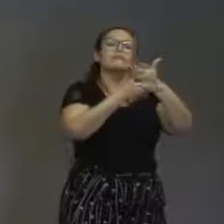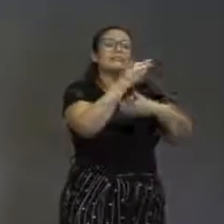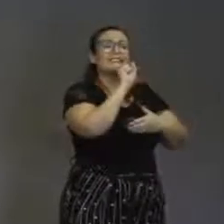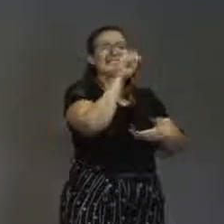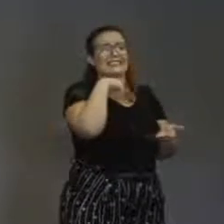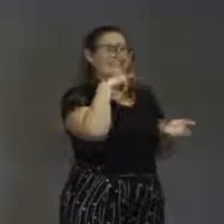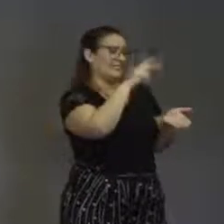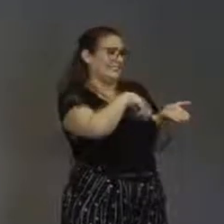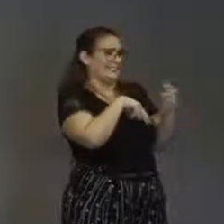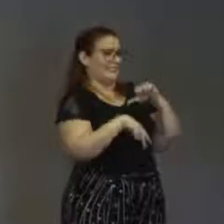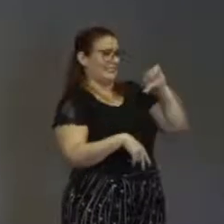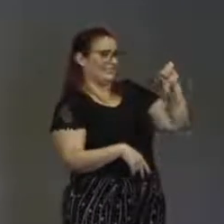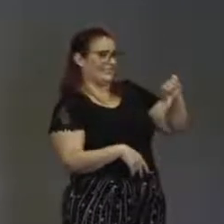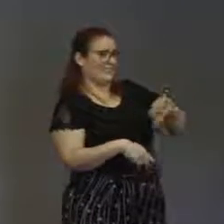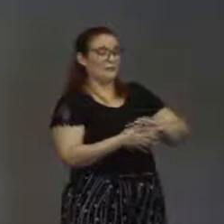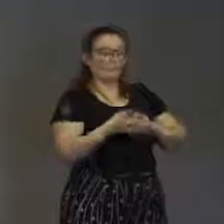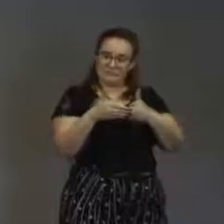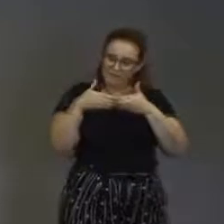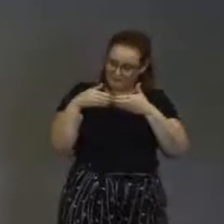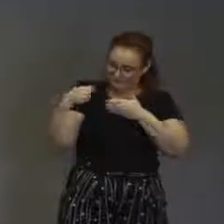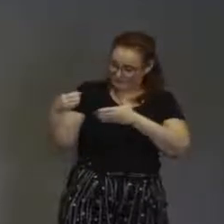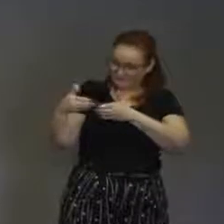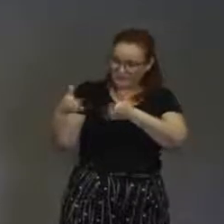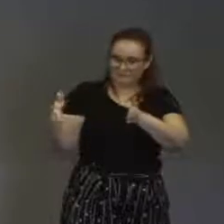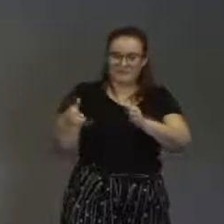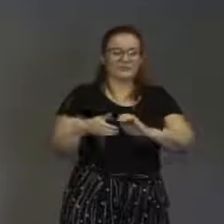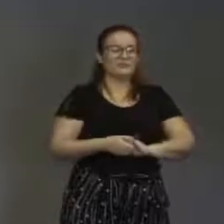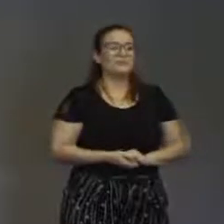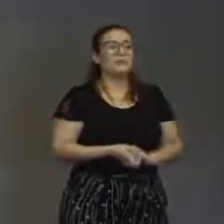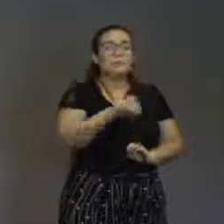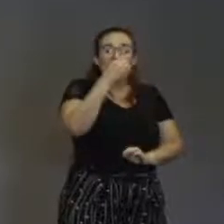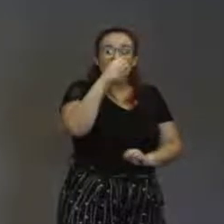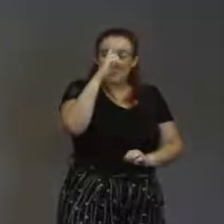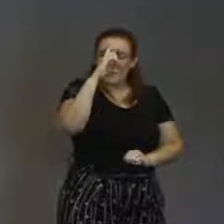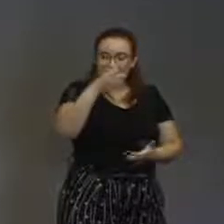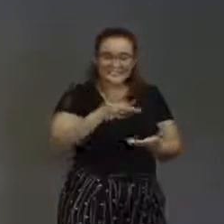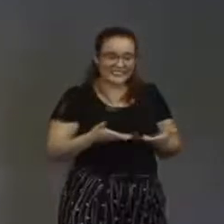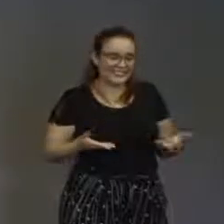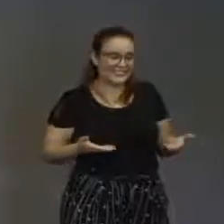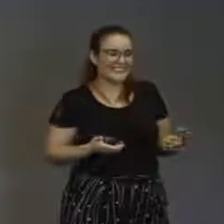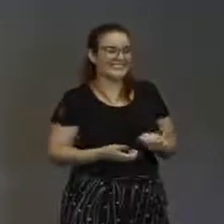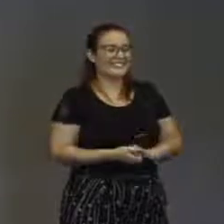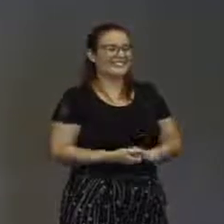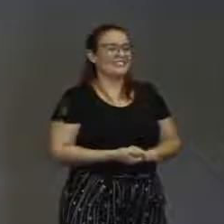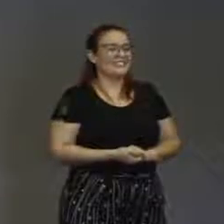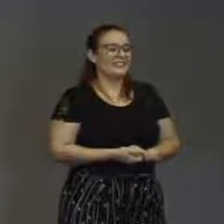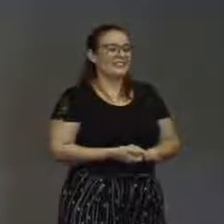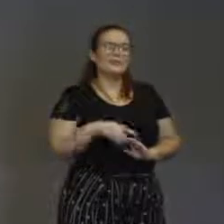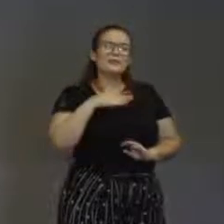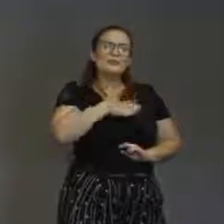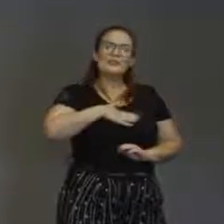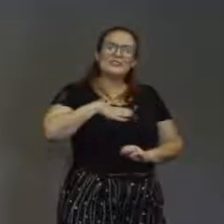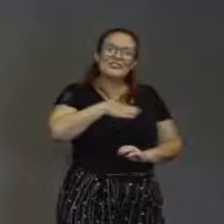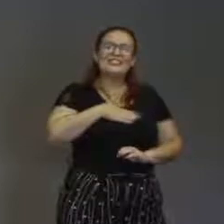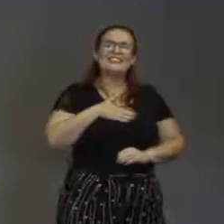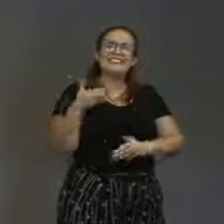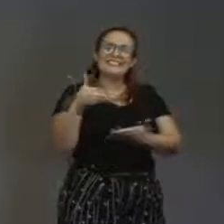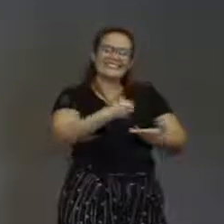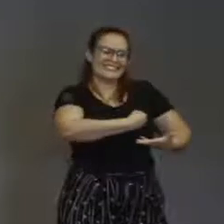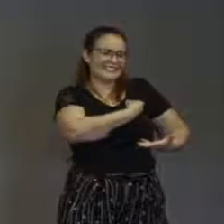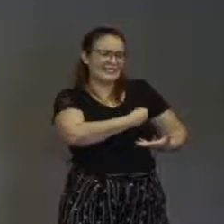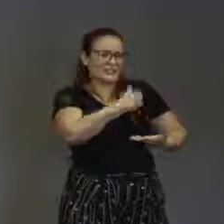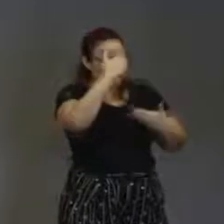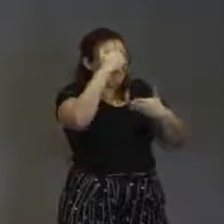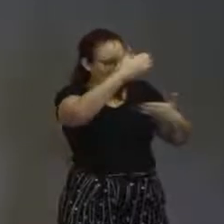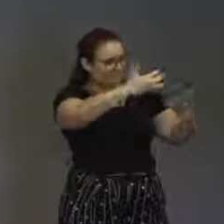ruim. Por favor, Ana Carla, fica aberta. Bom dia, muito gostoso estar aqui, agradeço muitíssimo o